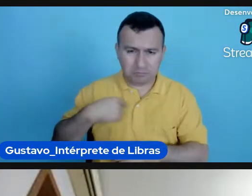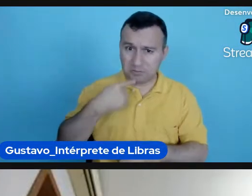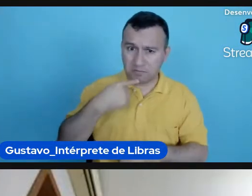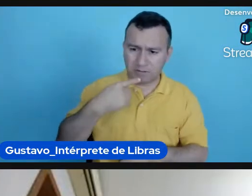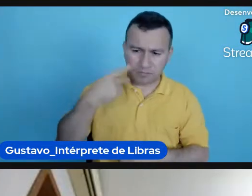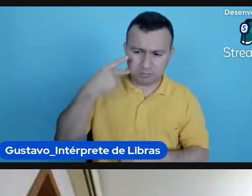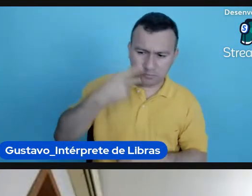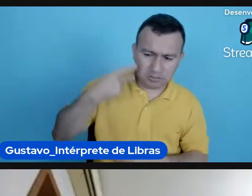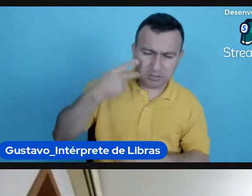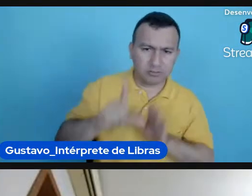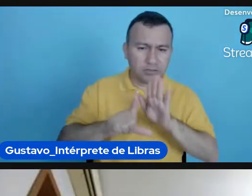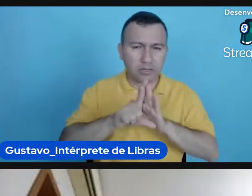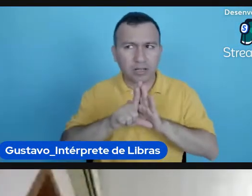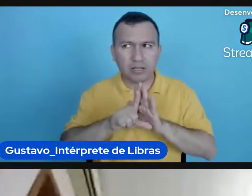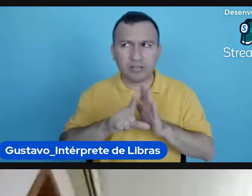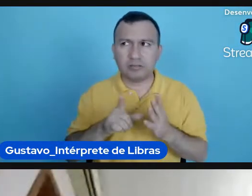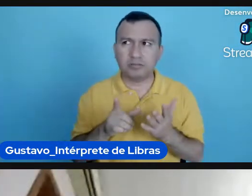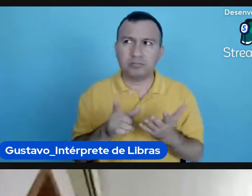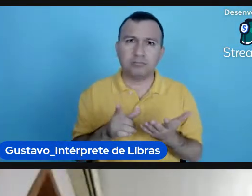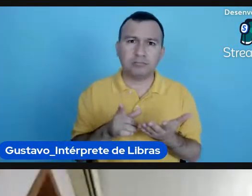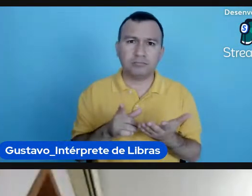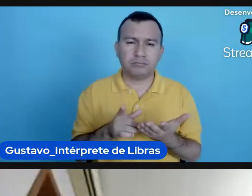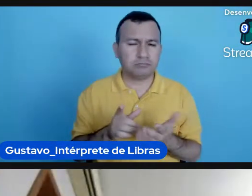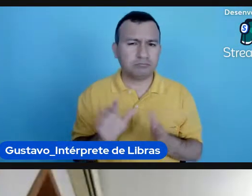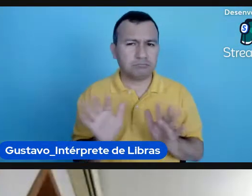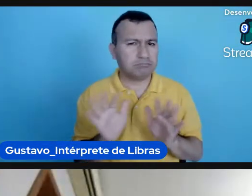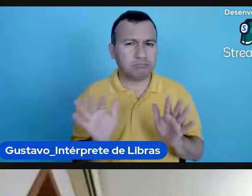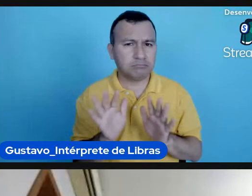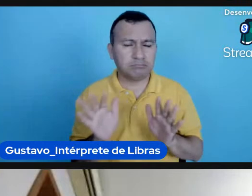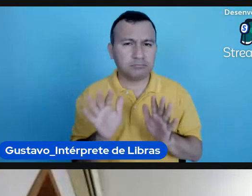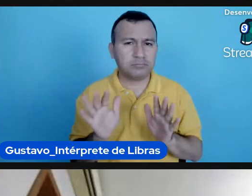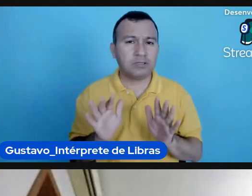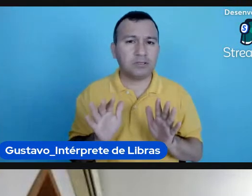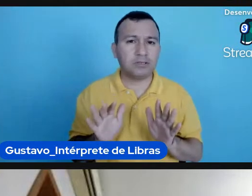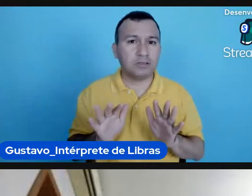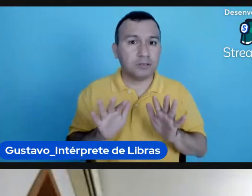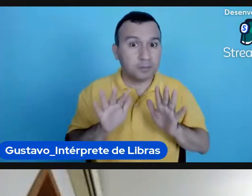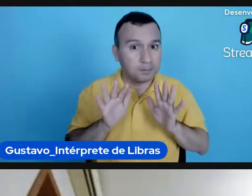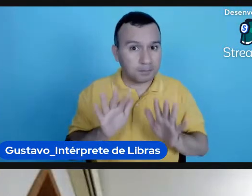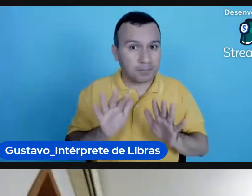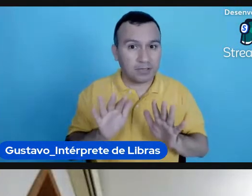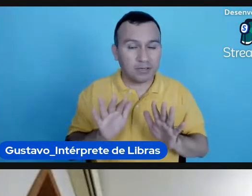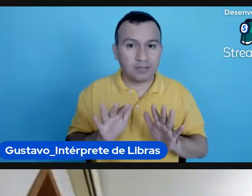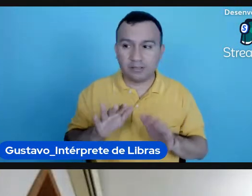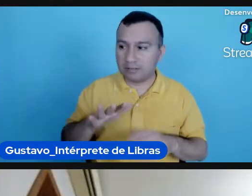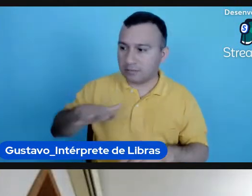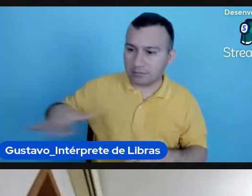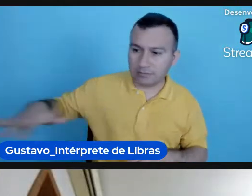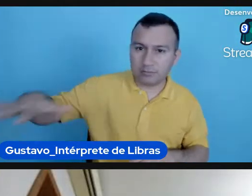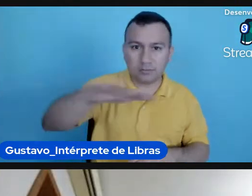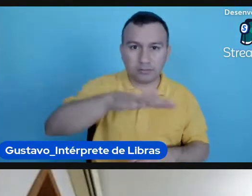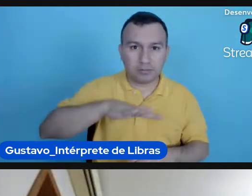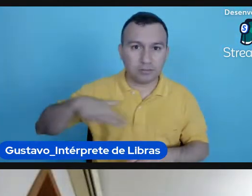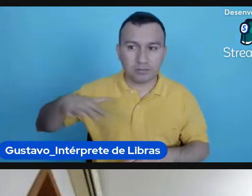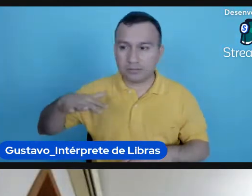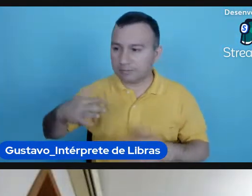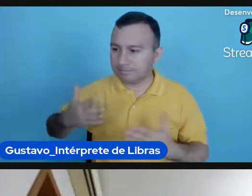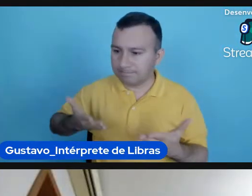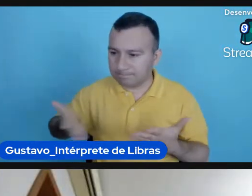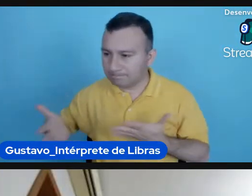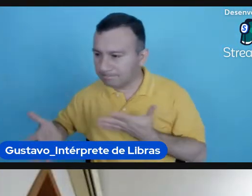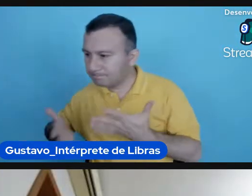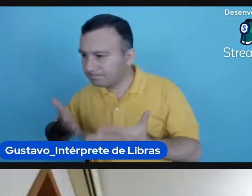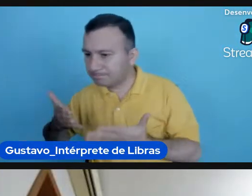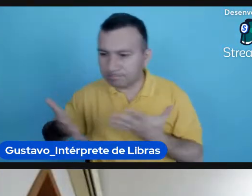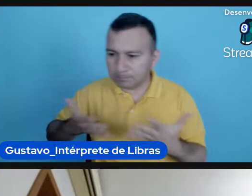de que nessa sociedade precisa caber todos, né? Então, lidar com a realidade é lidar o tempo todo com pessoas, e eu